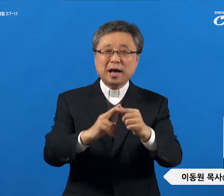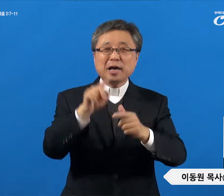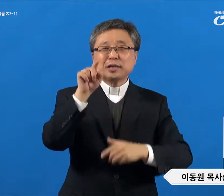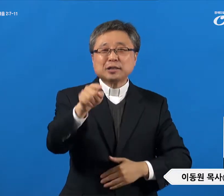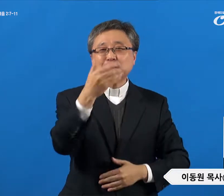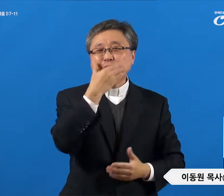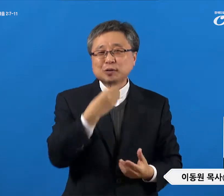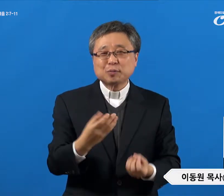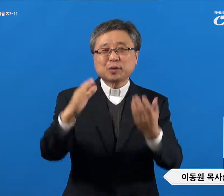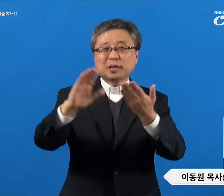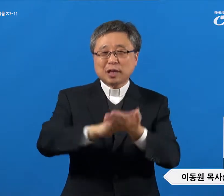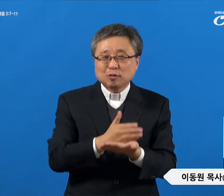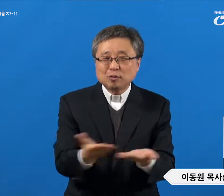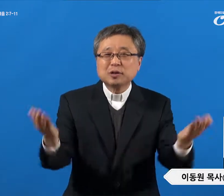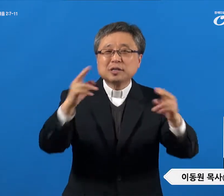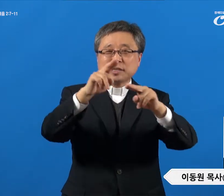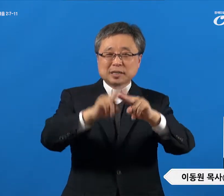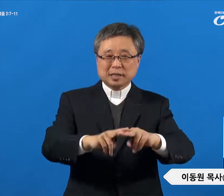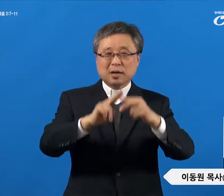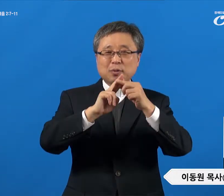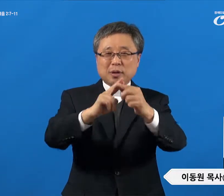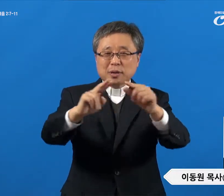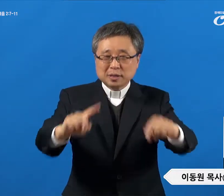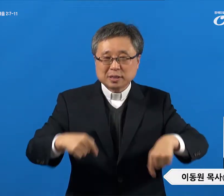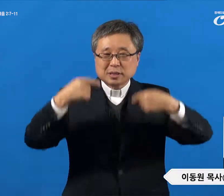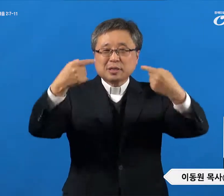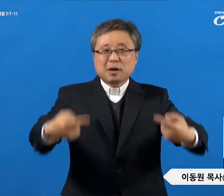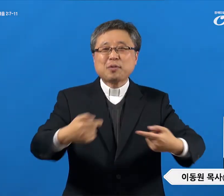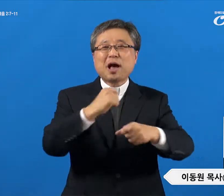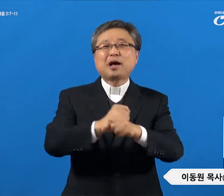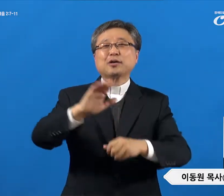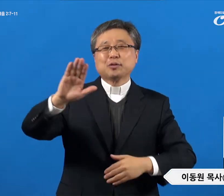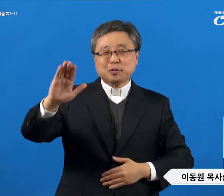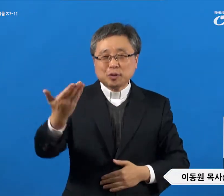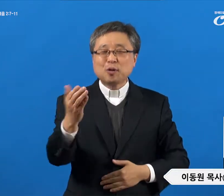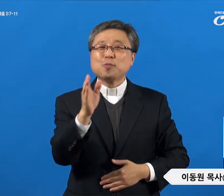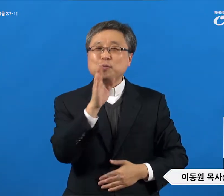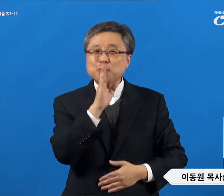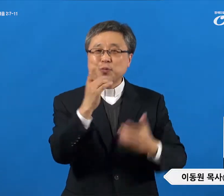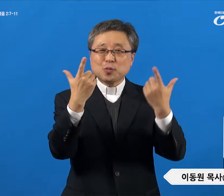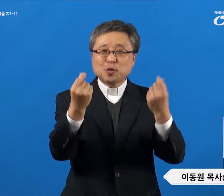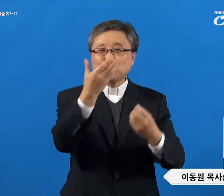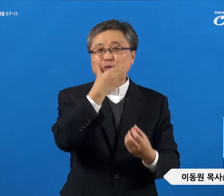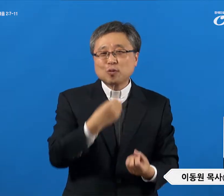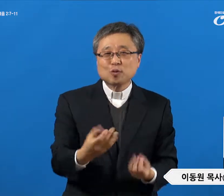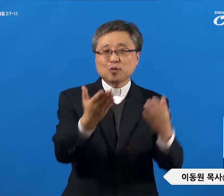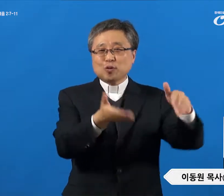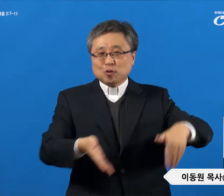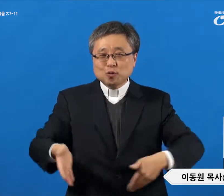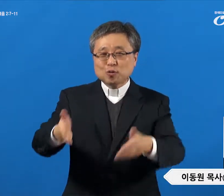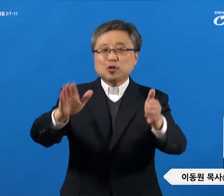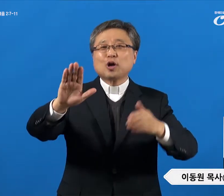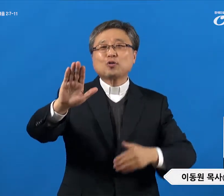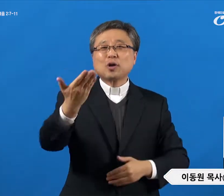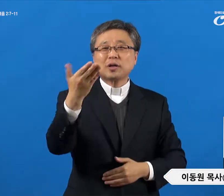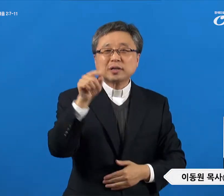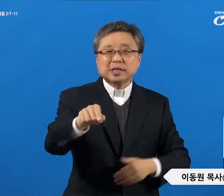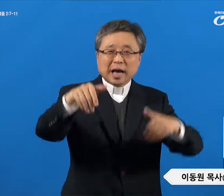축복을 나누는 자리에 동참하게 된 것입니다. 바로 그 축복의 통로가 된 것이 하인들이에요.